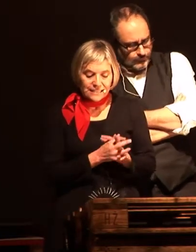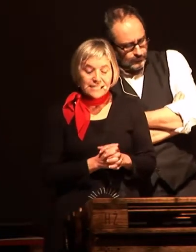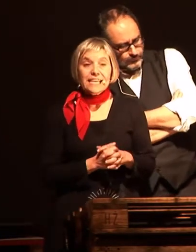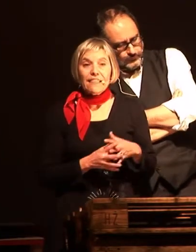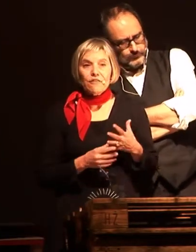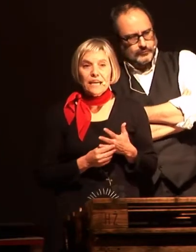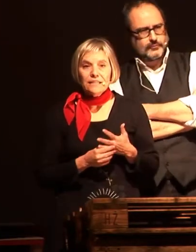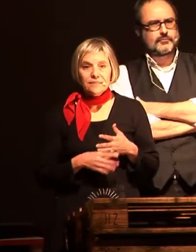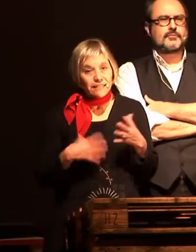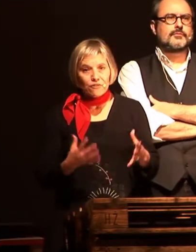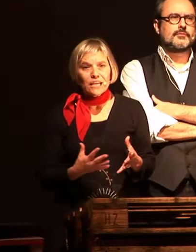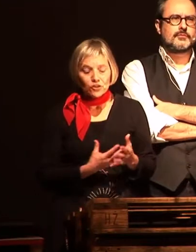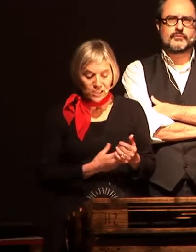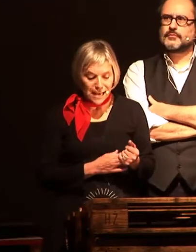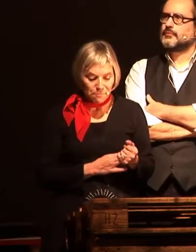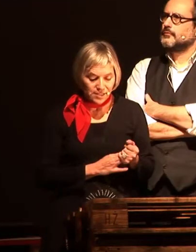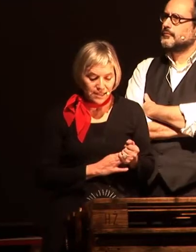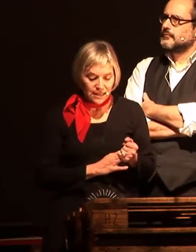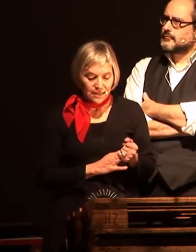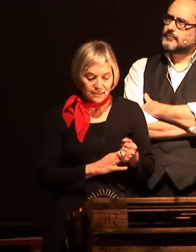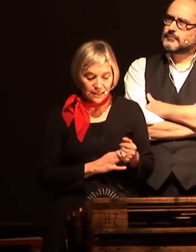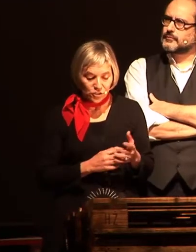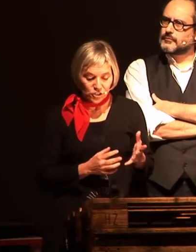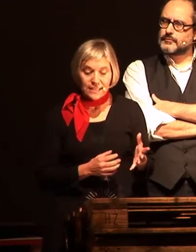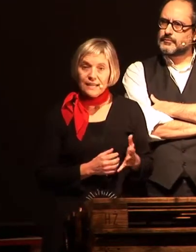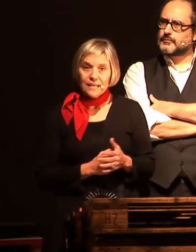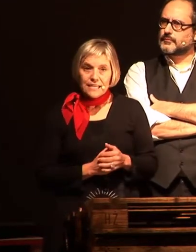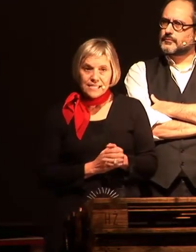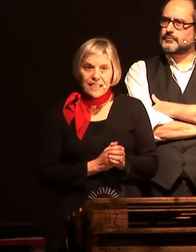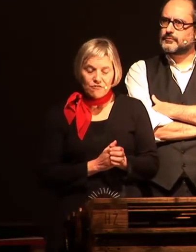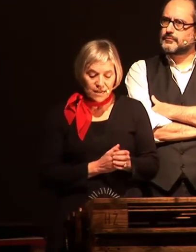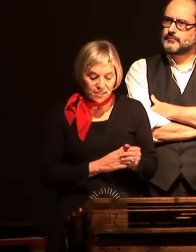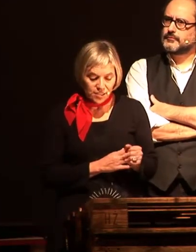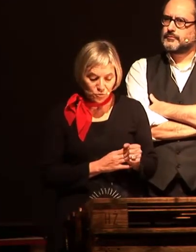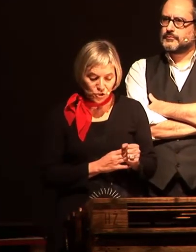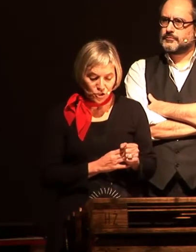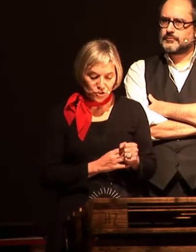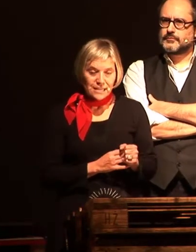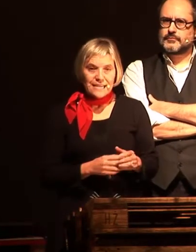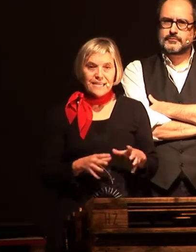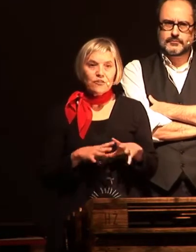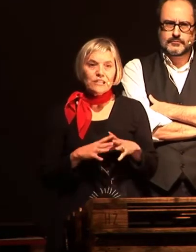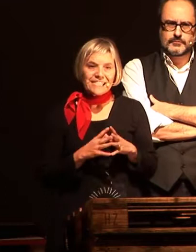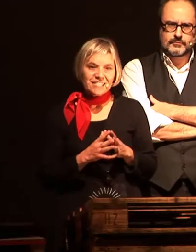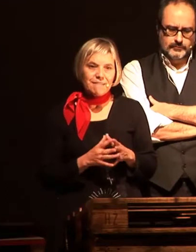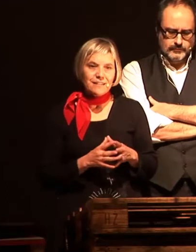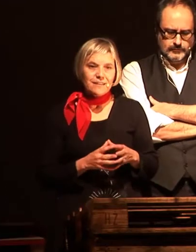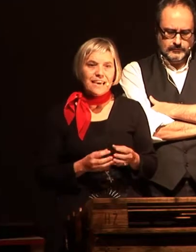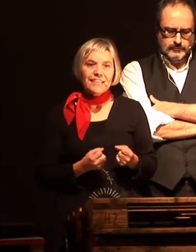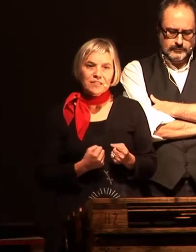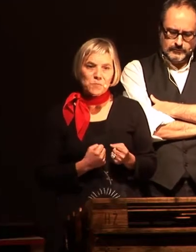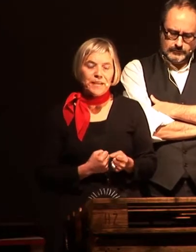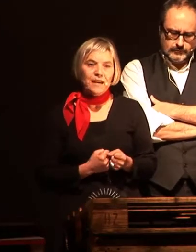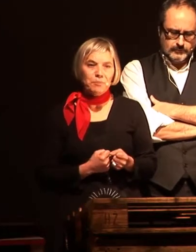democràtica s'ha de donar en tots els àmbits de la societat i s'ha de donar a les institucions. I en tot aquest treball